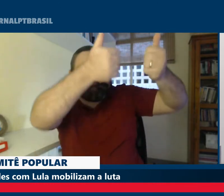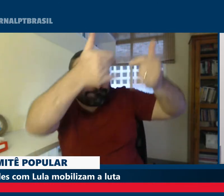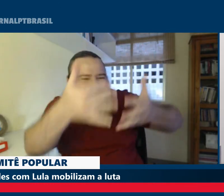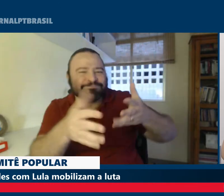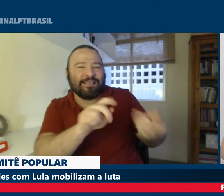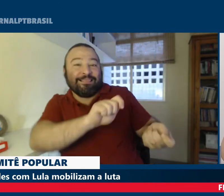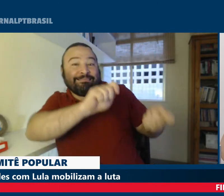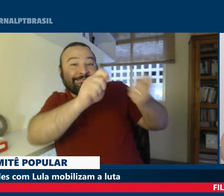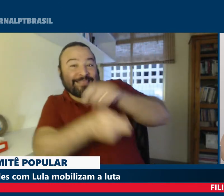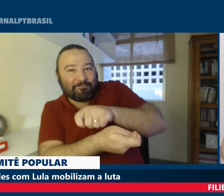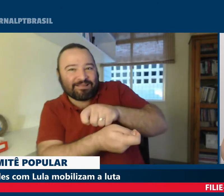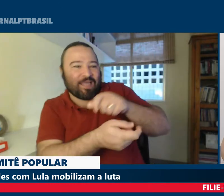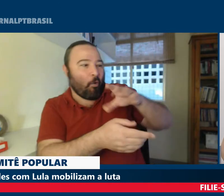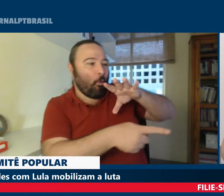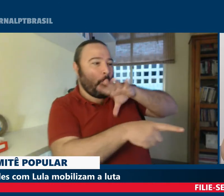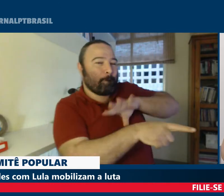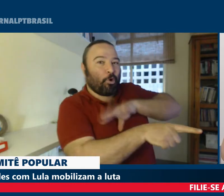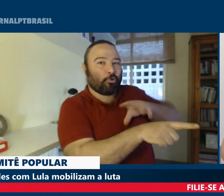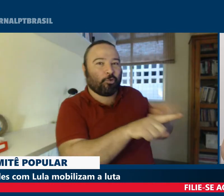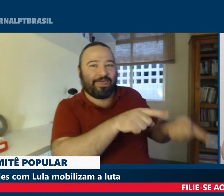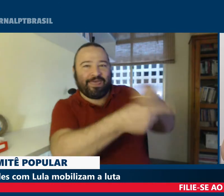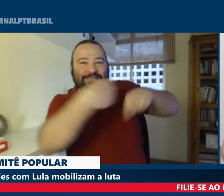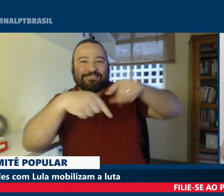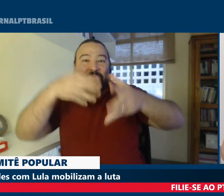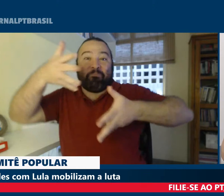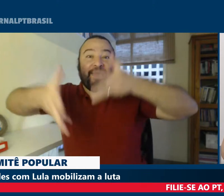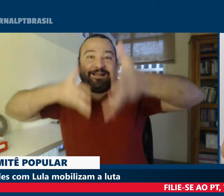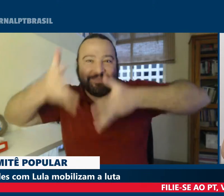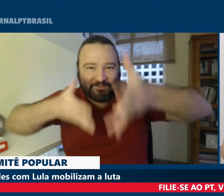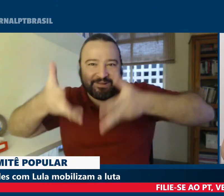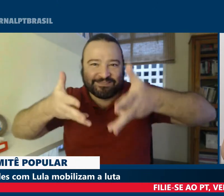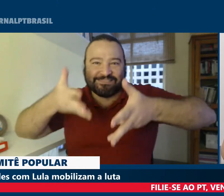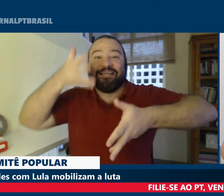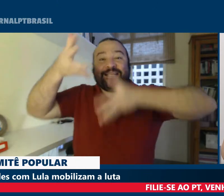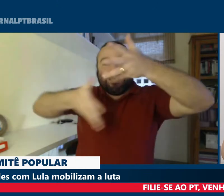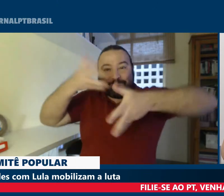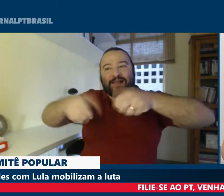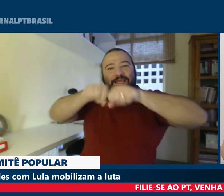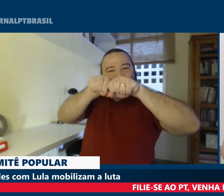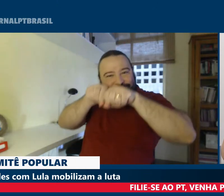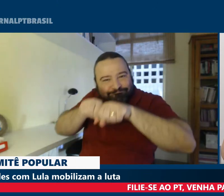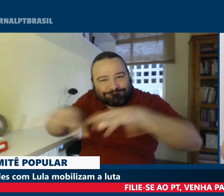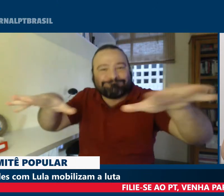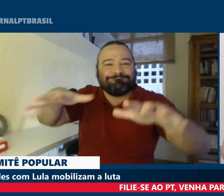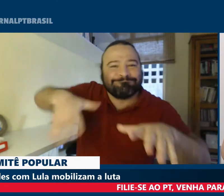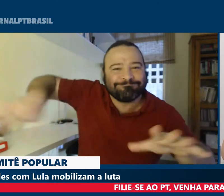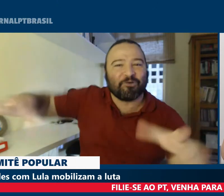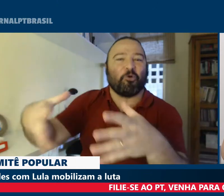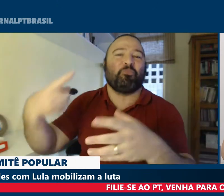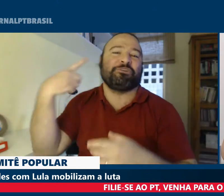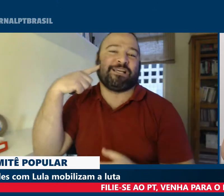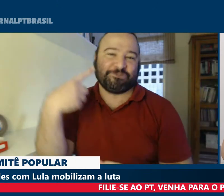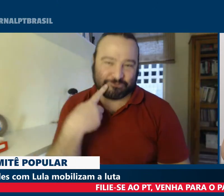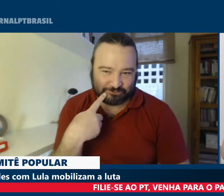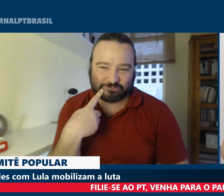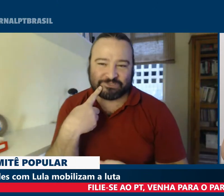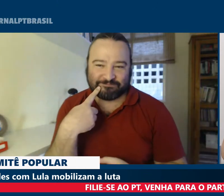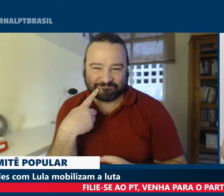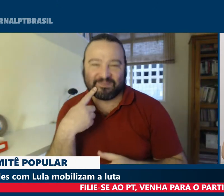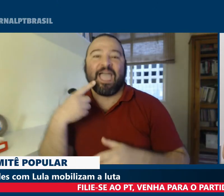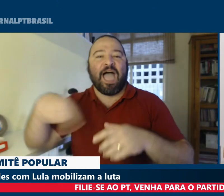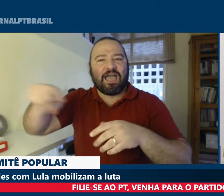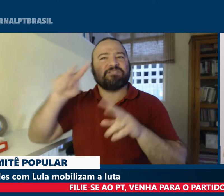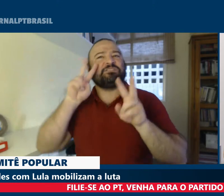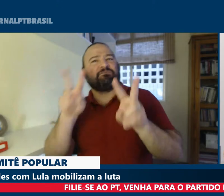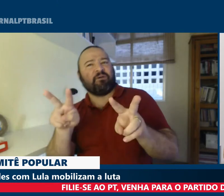são coisas negativas. A gente tem divulgação nos nossos sites, a gente passa da língua portuguesa para a língua